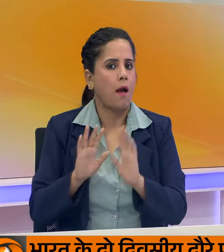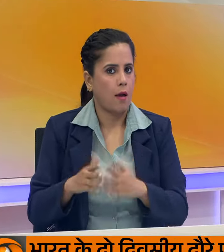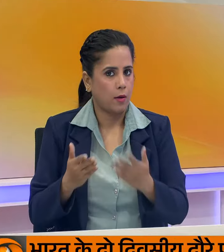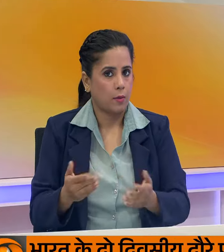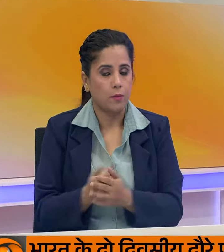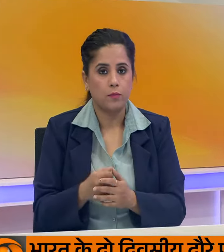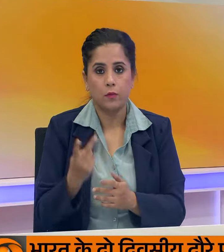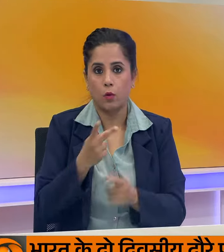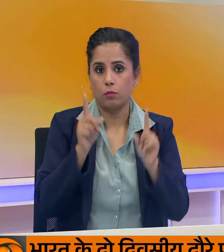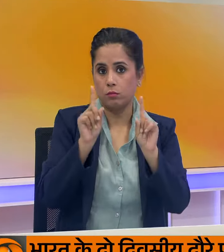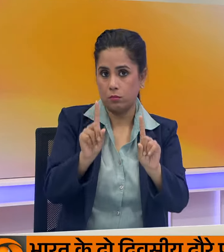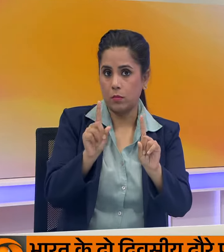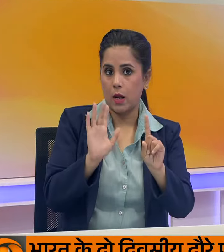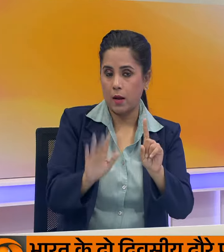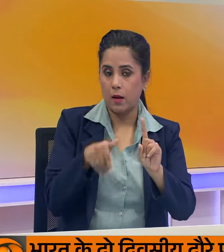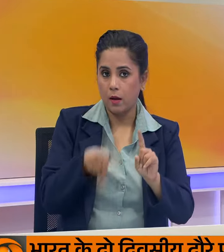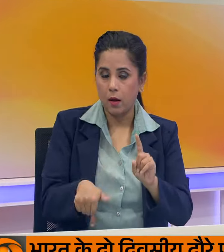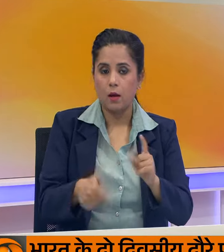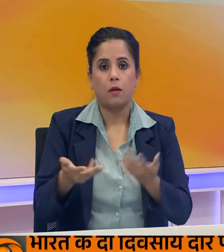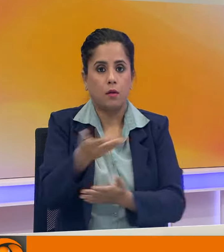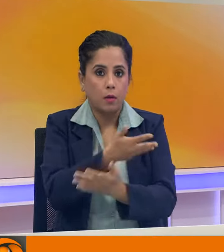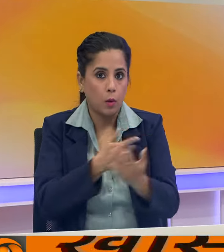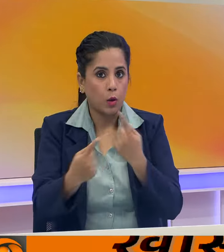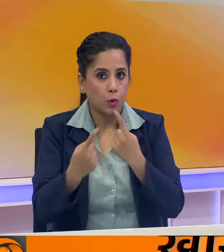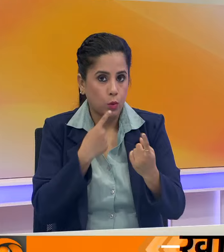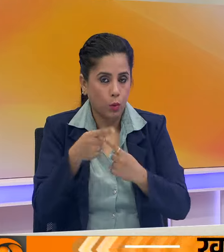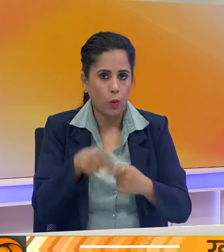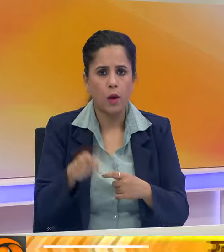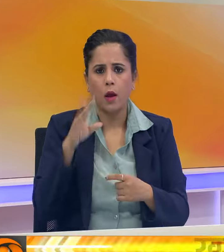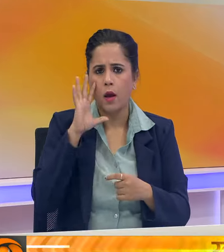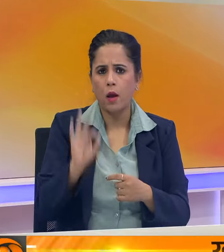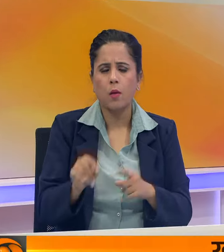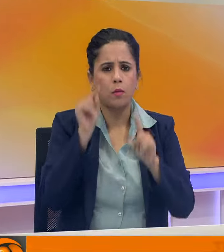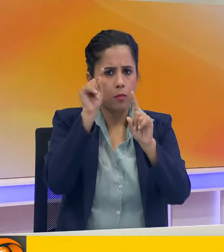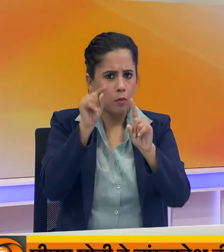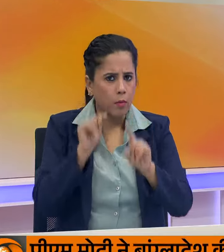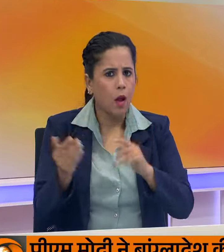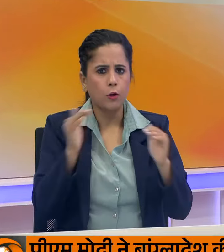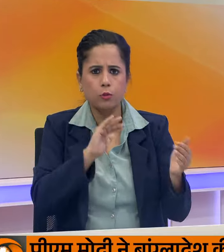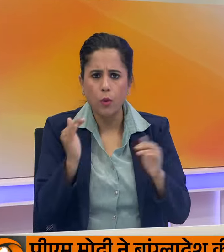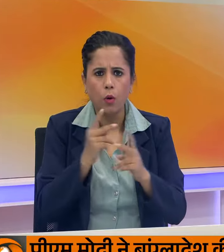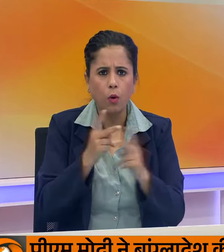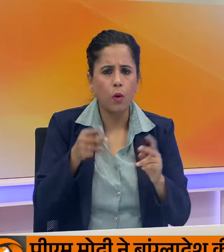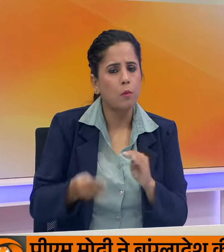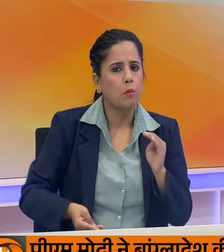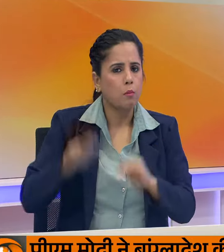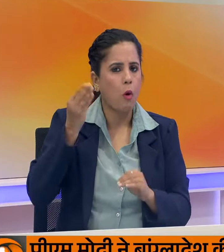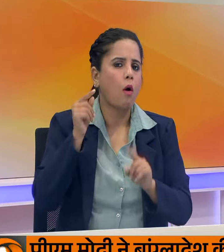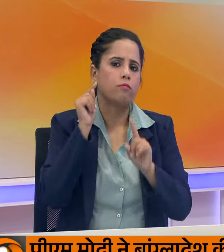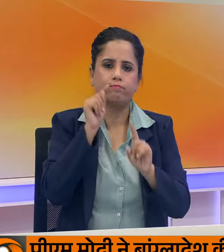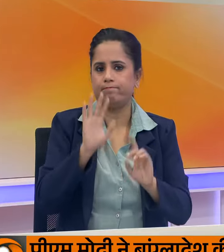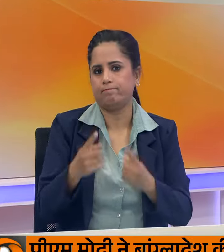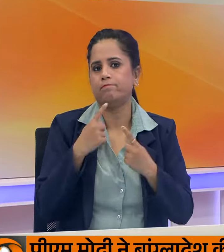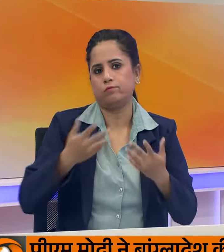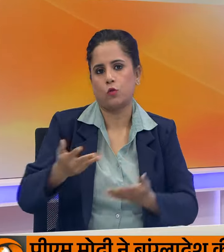द्विपक्षीय वार्ता के मुख्य मुद्दे द्विपक्षीय सहयोग प ज्यादा केंद्रित